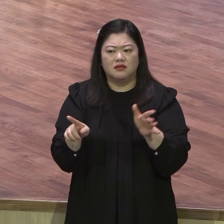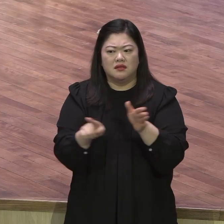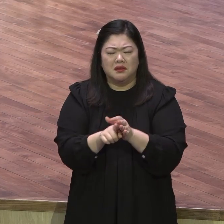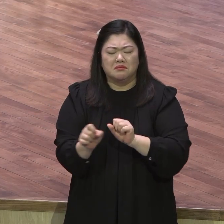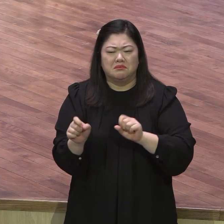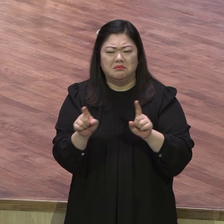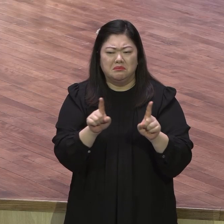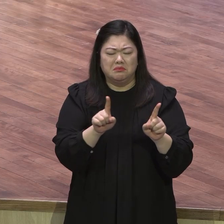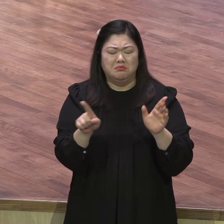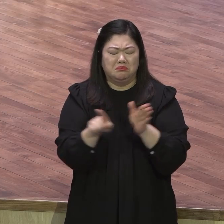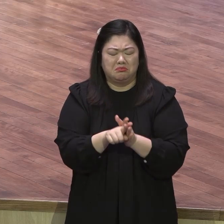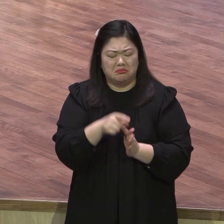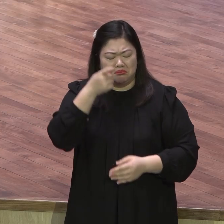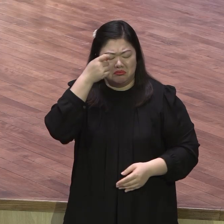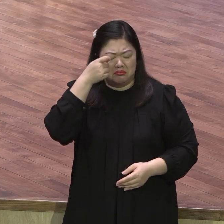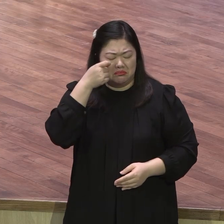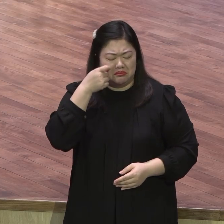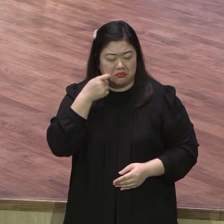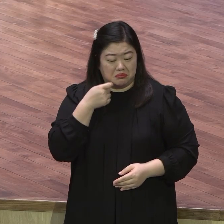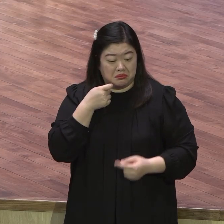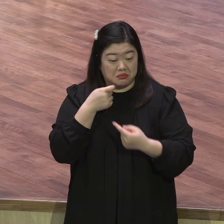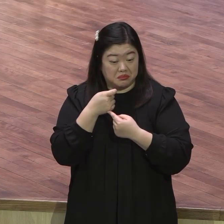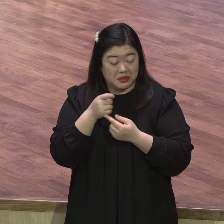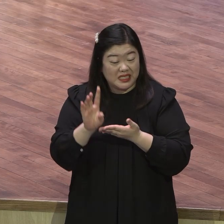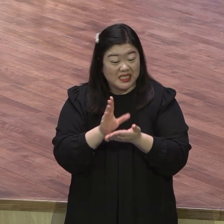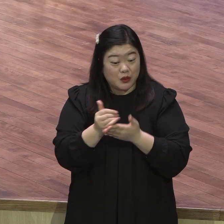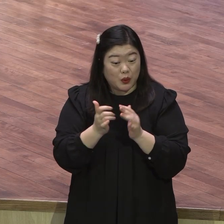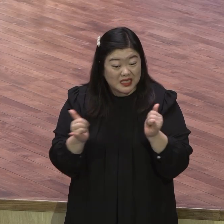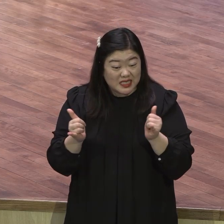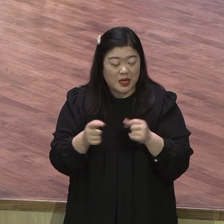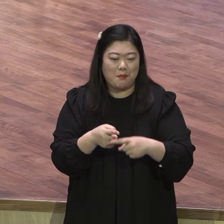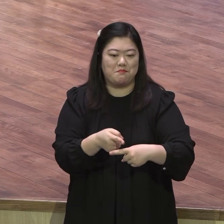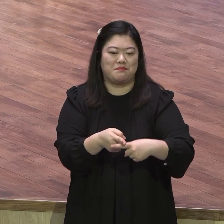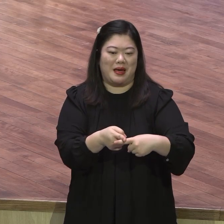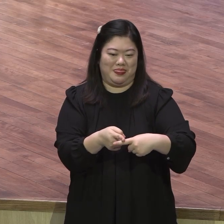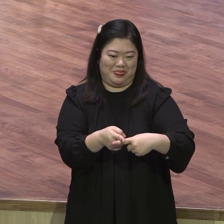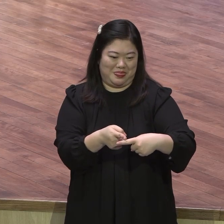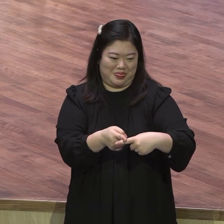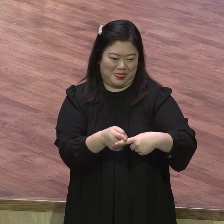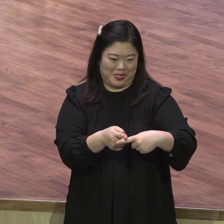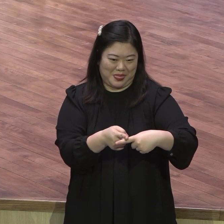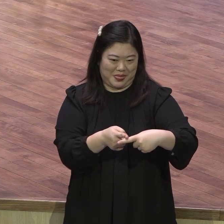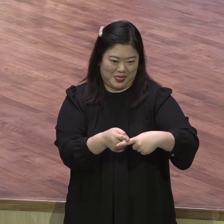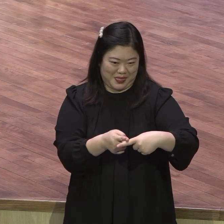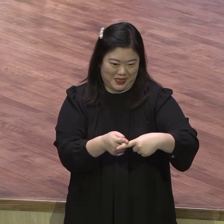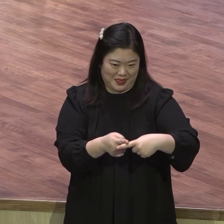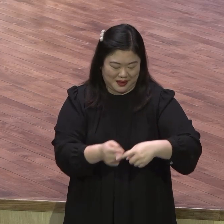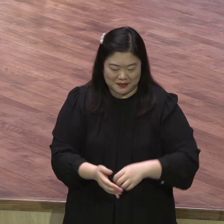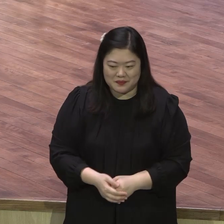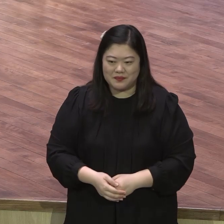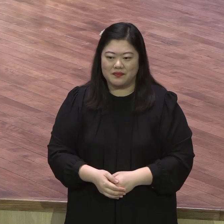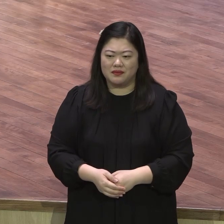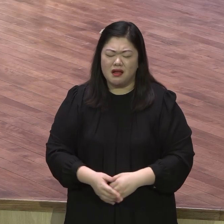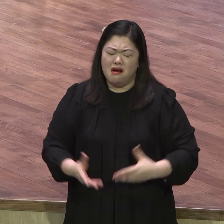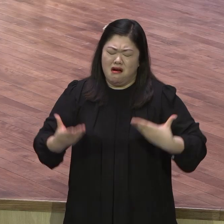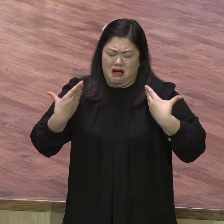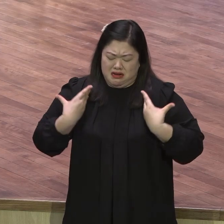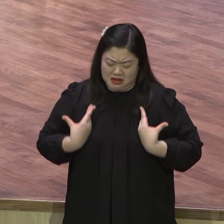하프 크리찬 그랬어요. 하프 크리찬이고 절망 하면